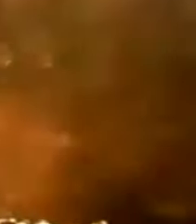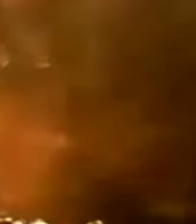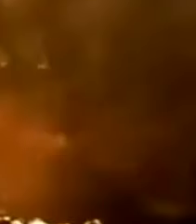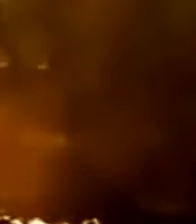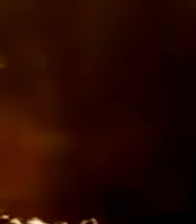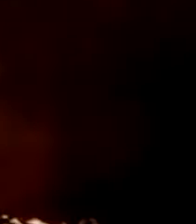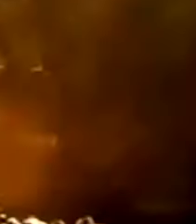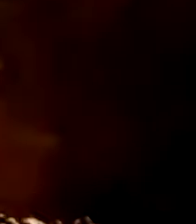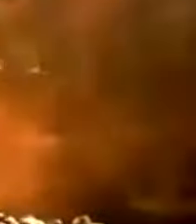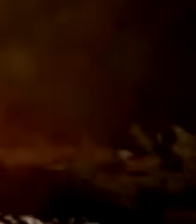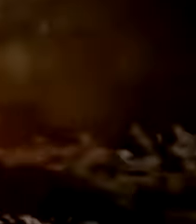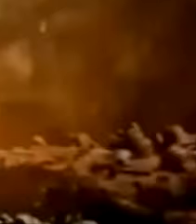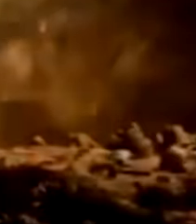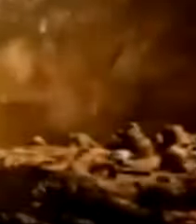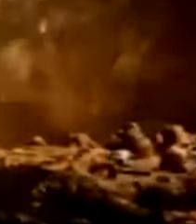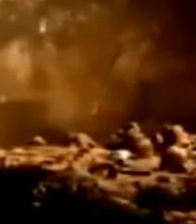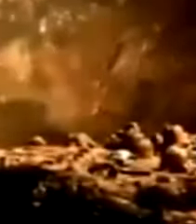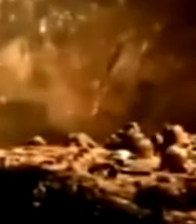frente.